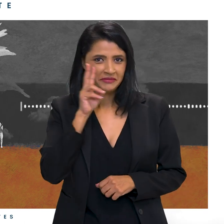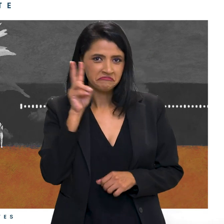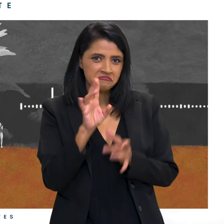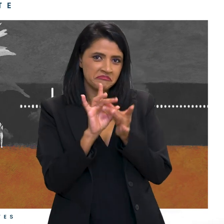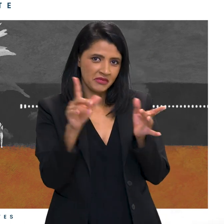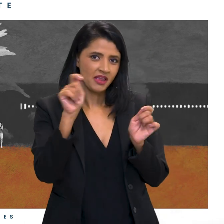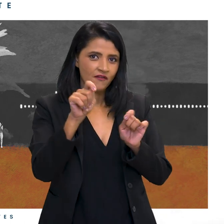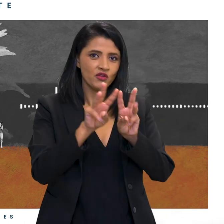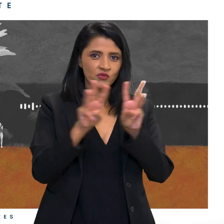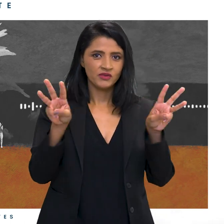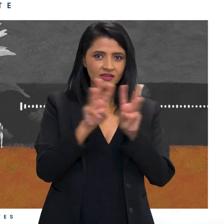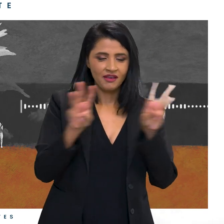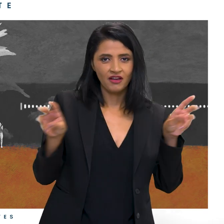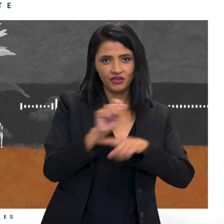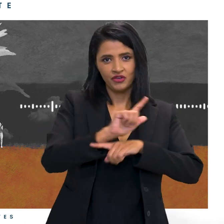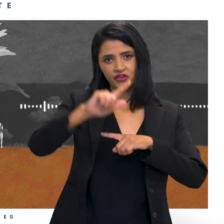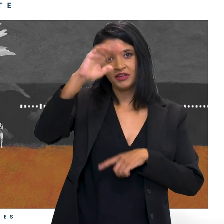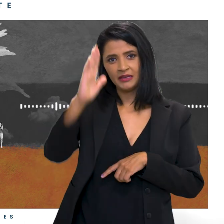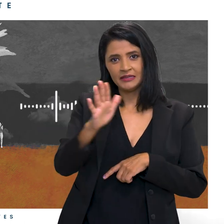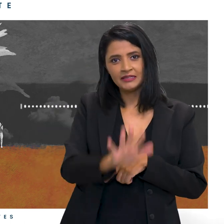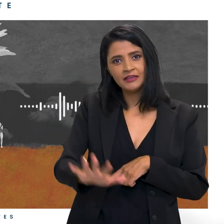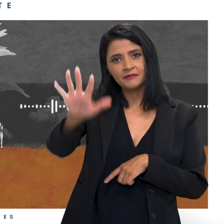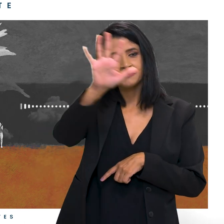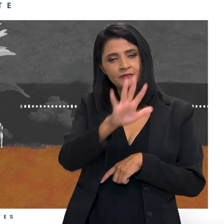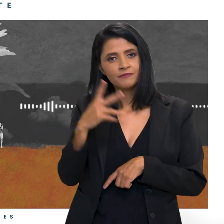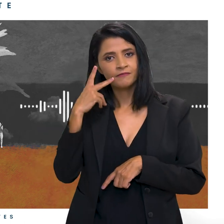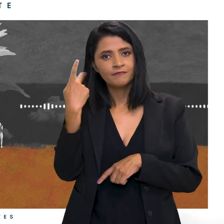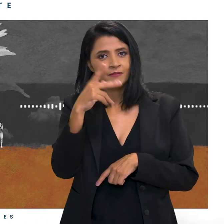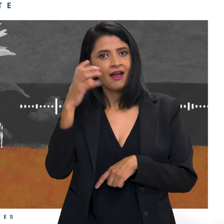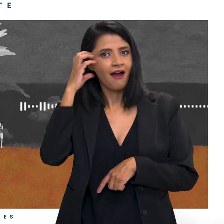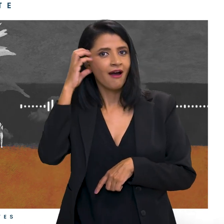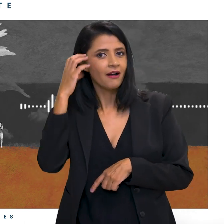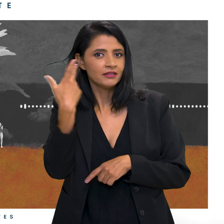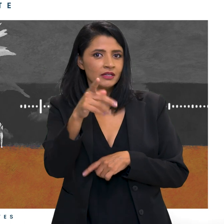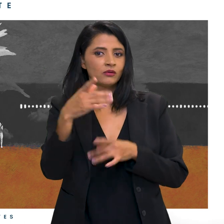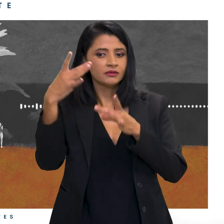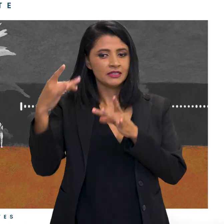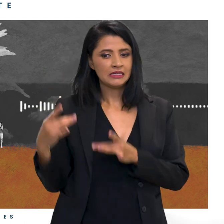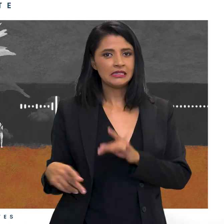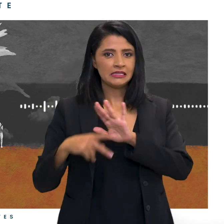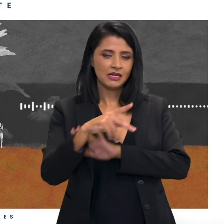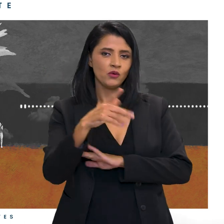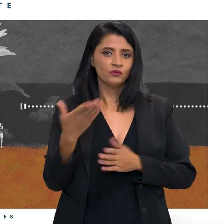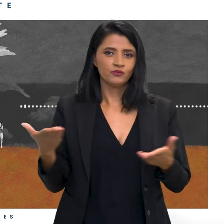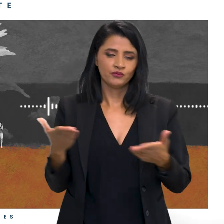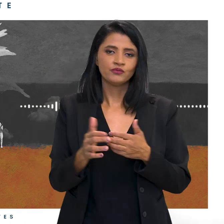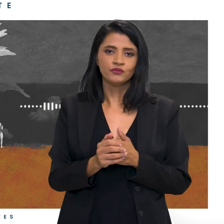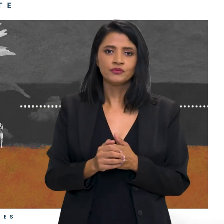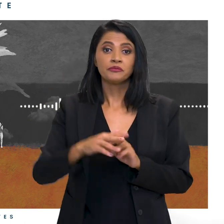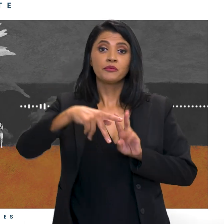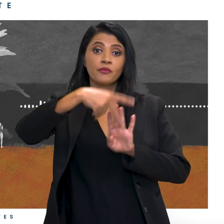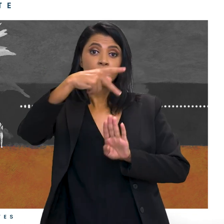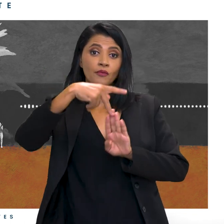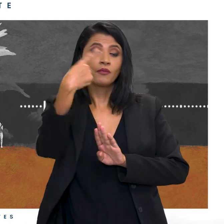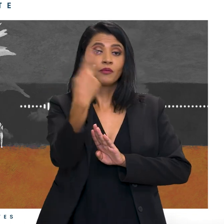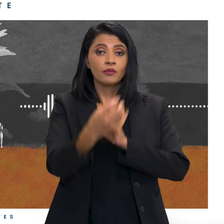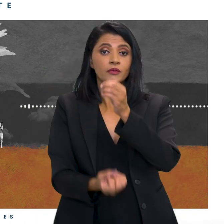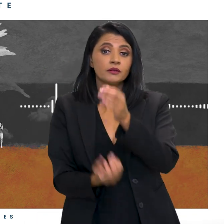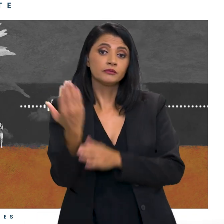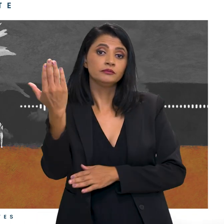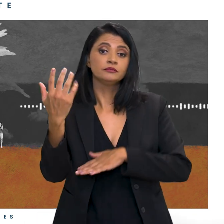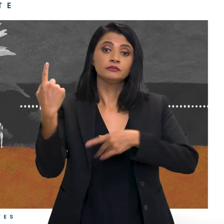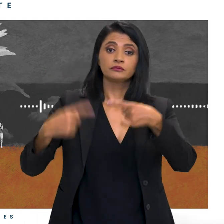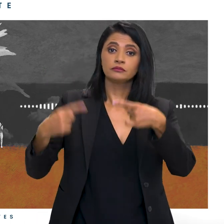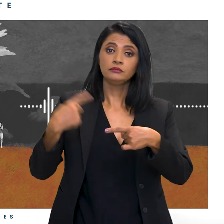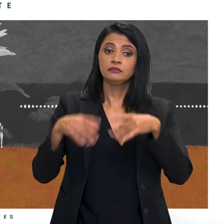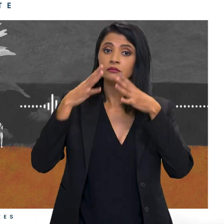E que a gente deixa o link disponível no site da Rádio Agência Nacional, junto à transcrição desse episódio. Essa portaria institui a